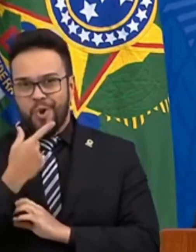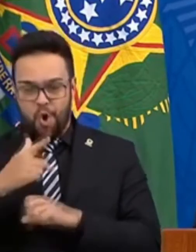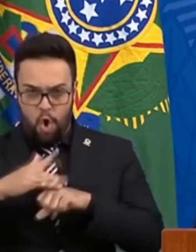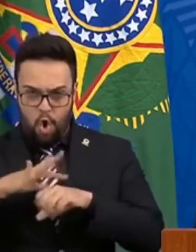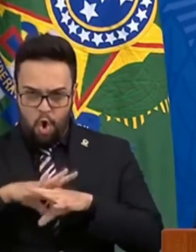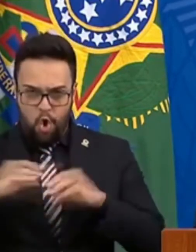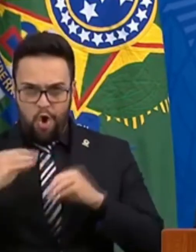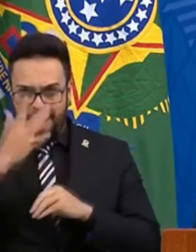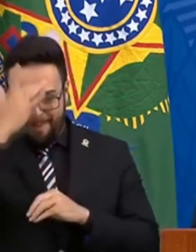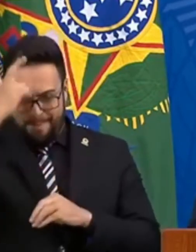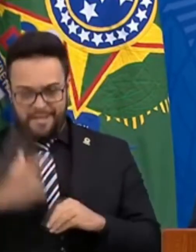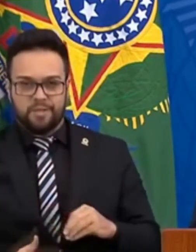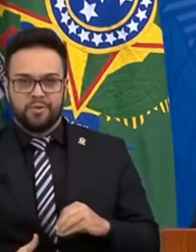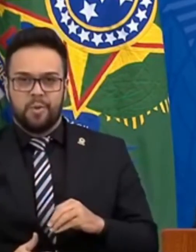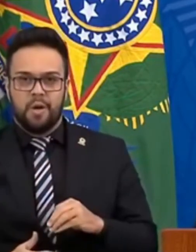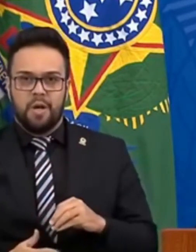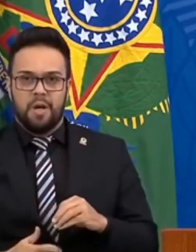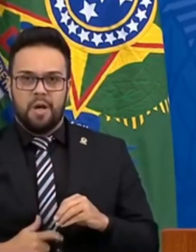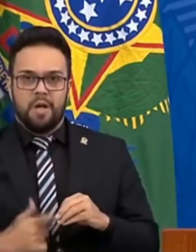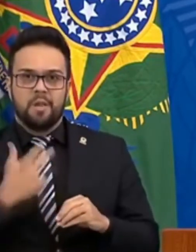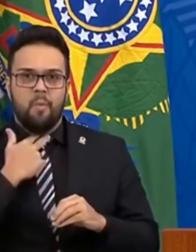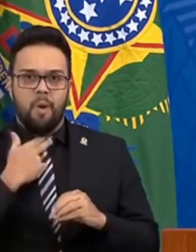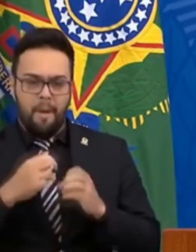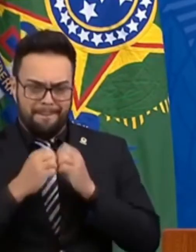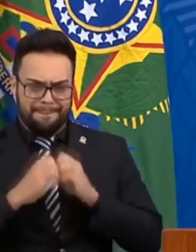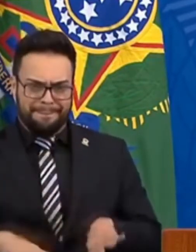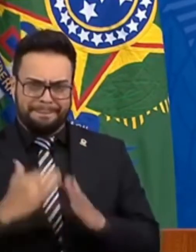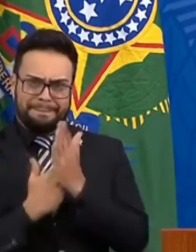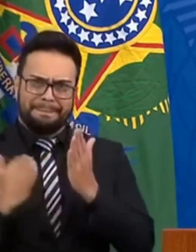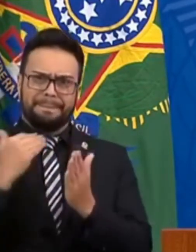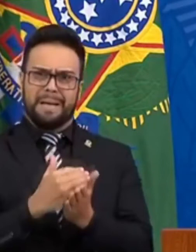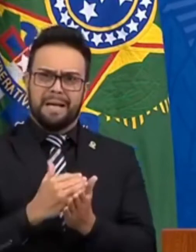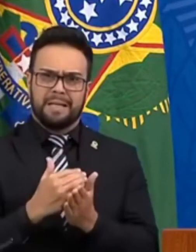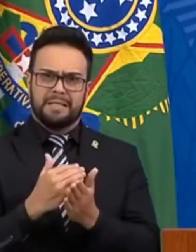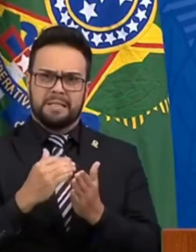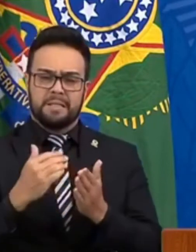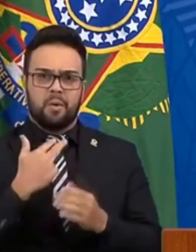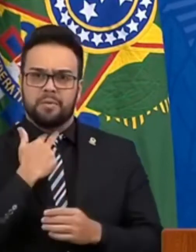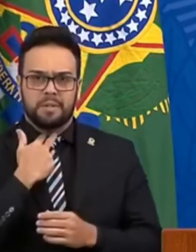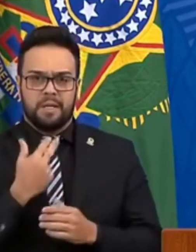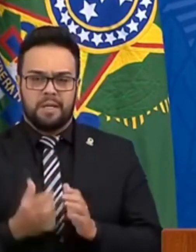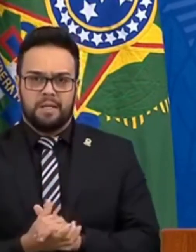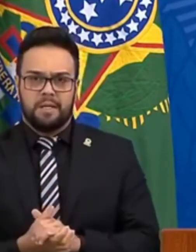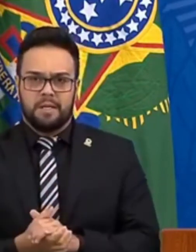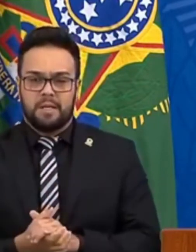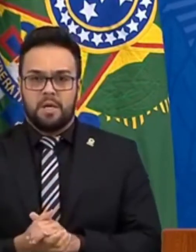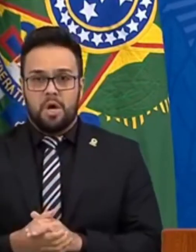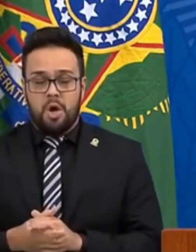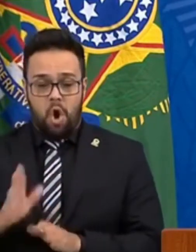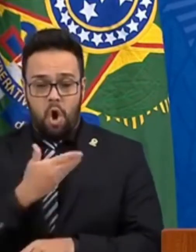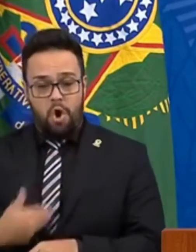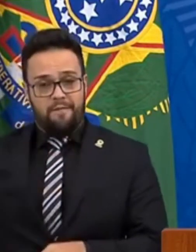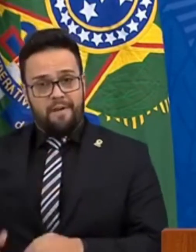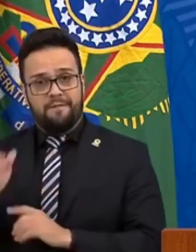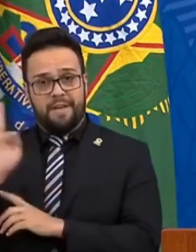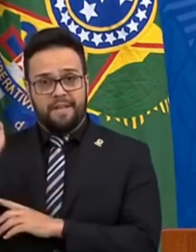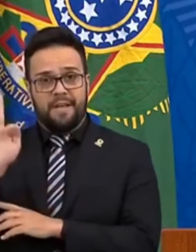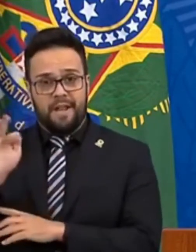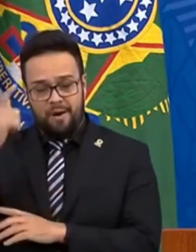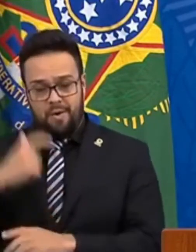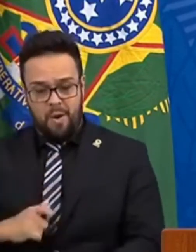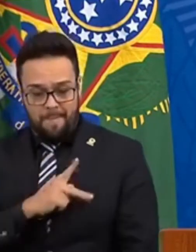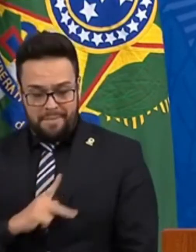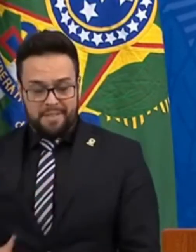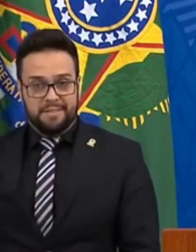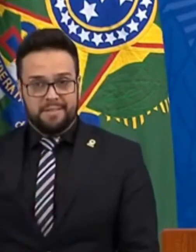um efeito colateral mais danoso do que a própria doença então governo federal o preço da república tem uma visão